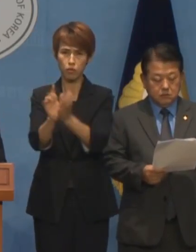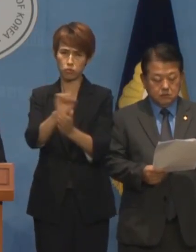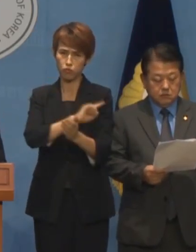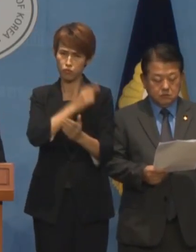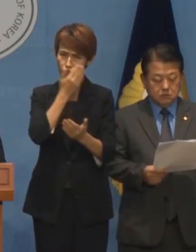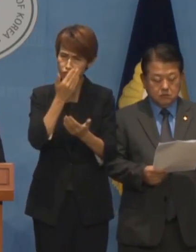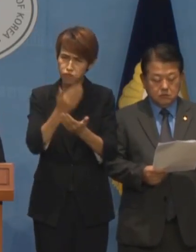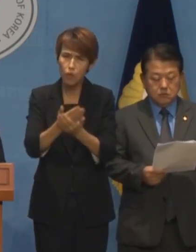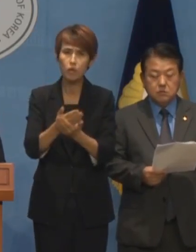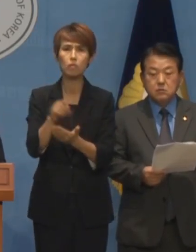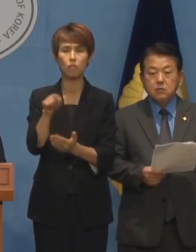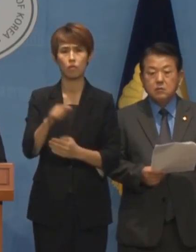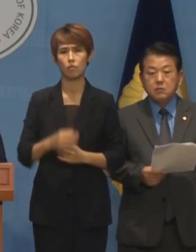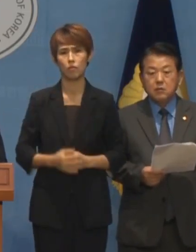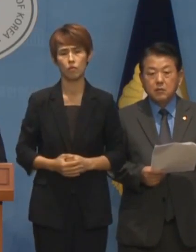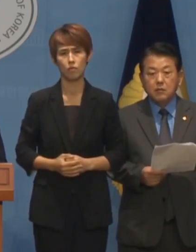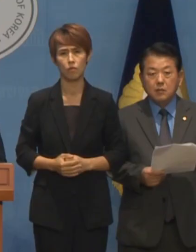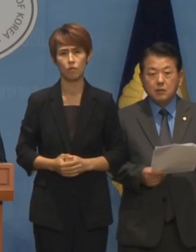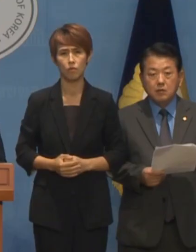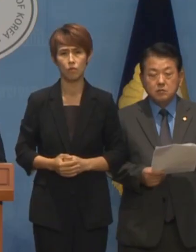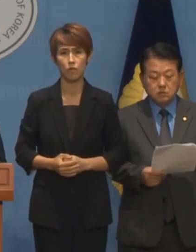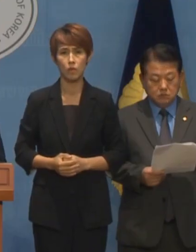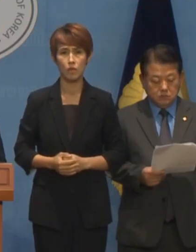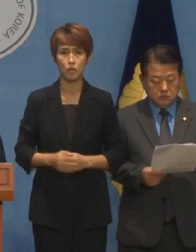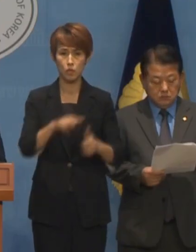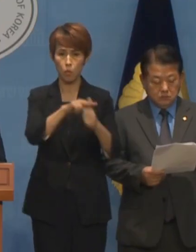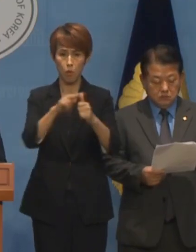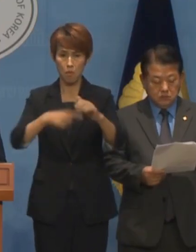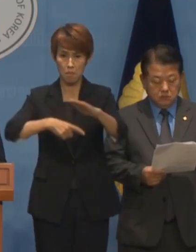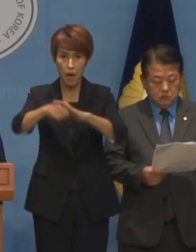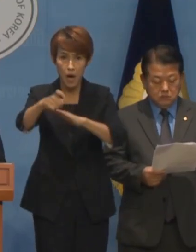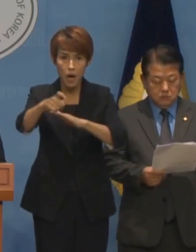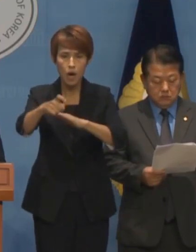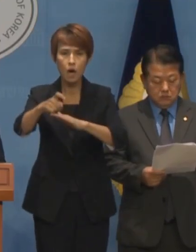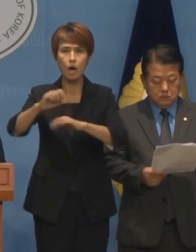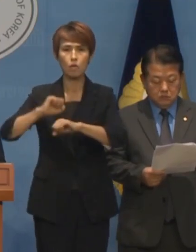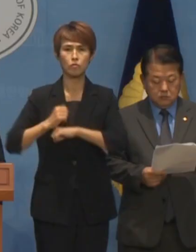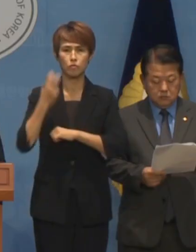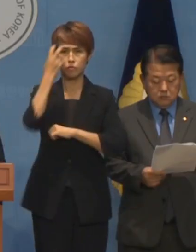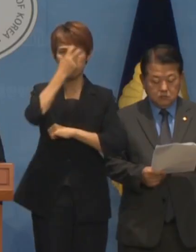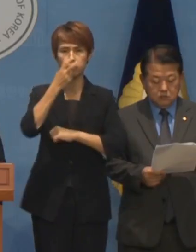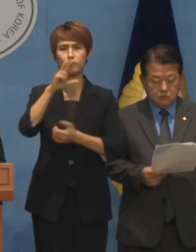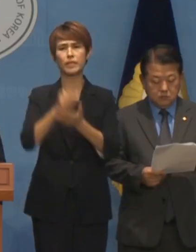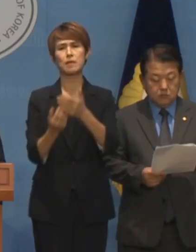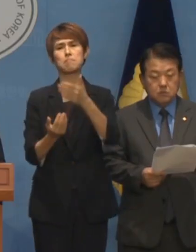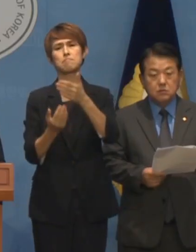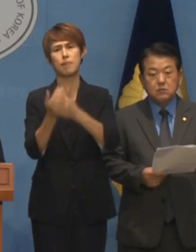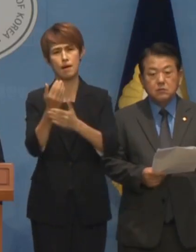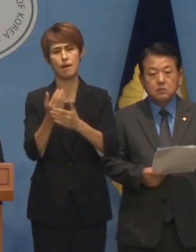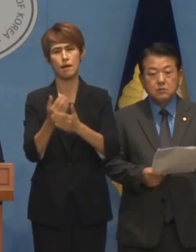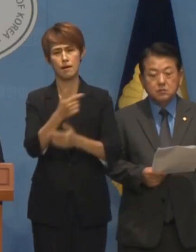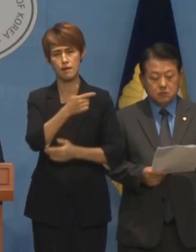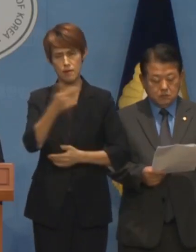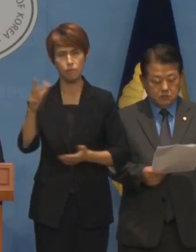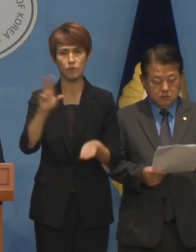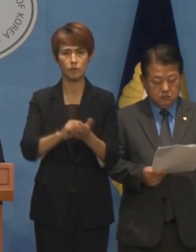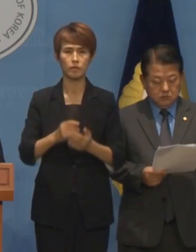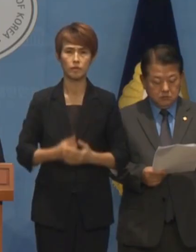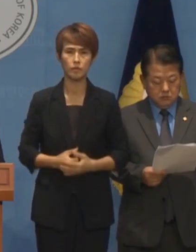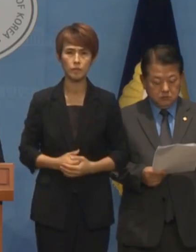중요한 자산 중 하나입니다. 이것이 유출되었다면 안보의 구멍이 뚫린 명백한